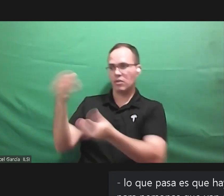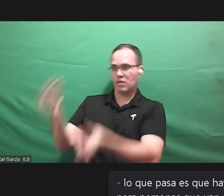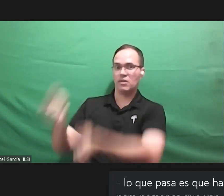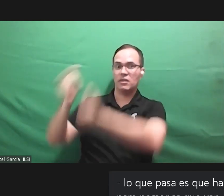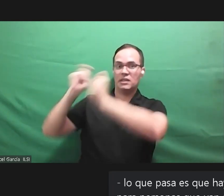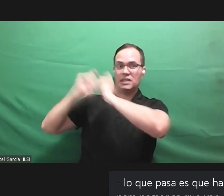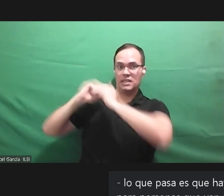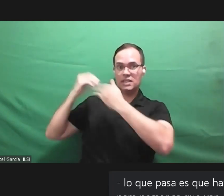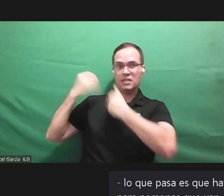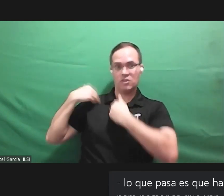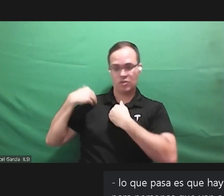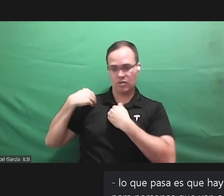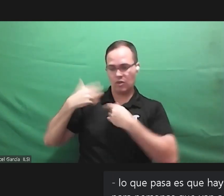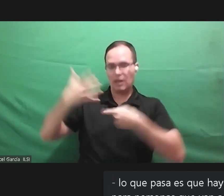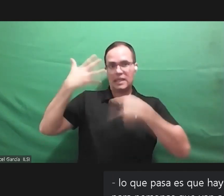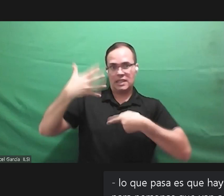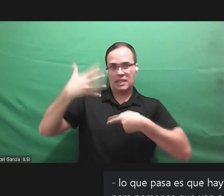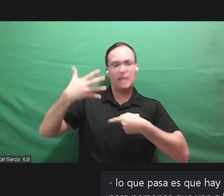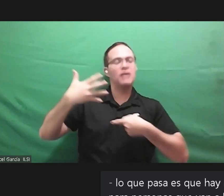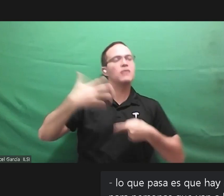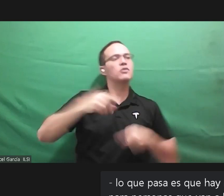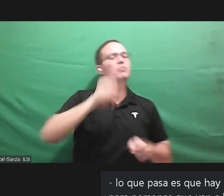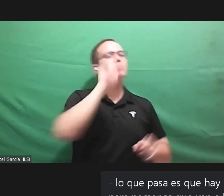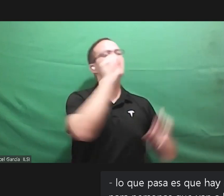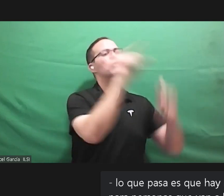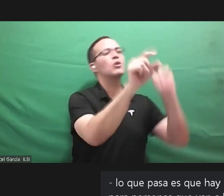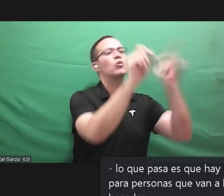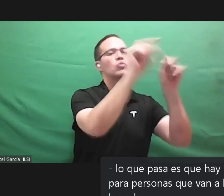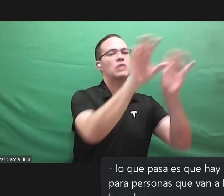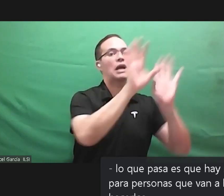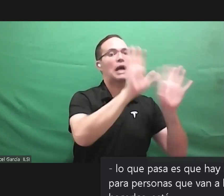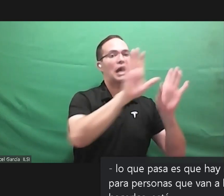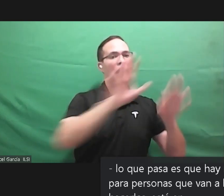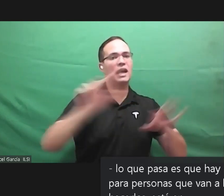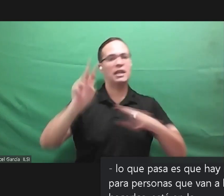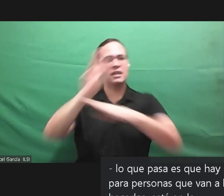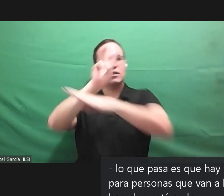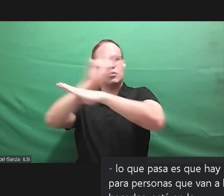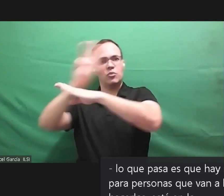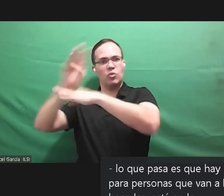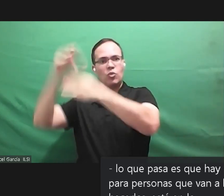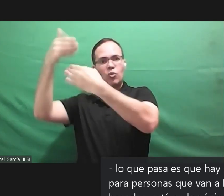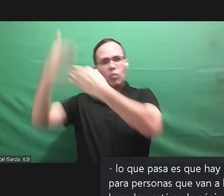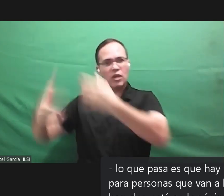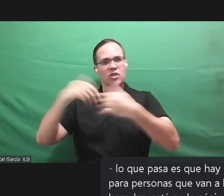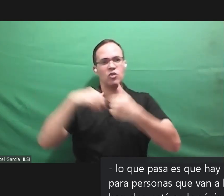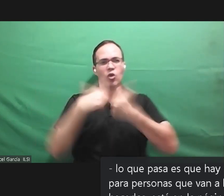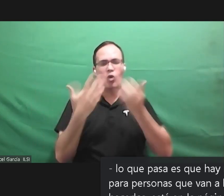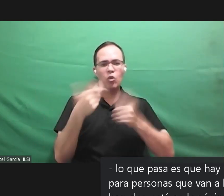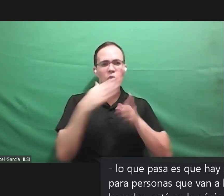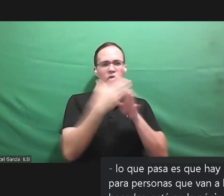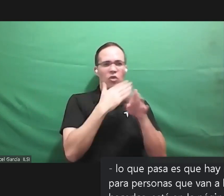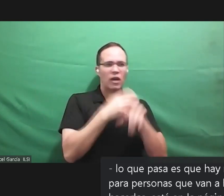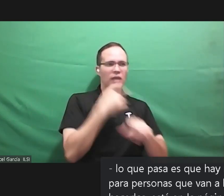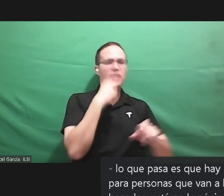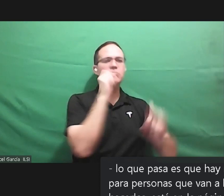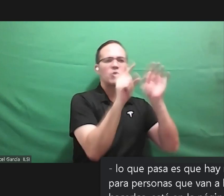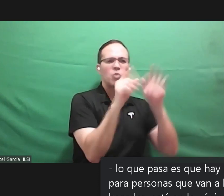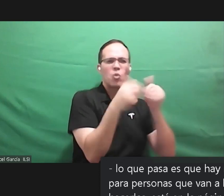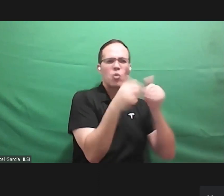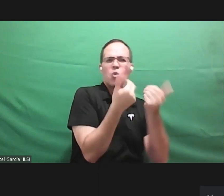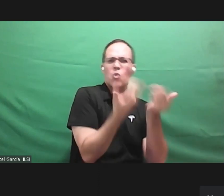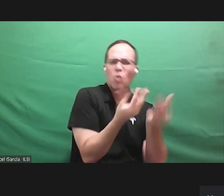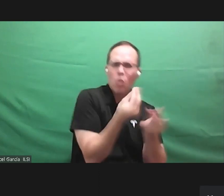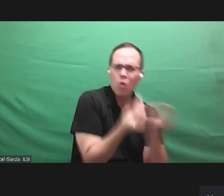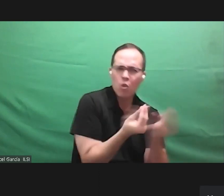hacerlas, hay todo eso dentro de la página del Grupo de Washington. Hay toda una serie de recomendaciones para capacitar justamente a los que van a hacer las encuestas, ¿no?